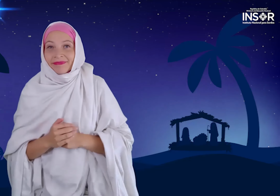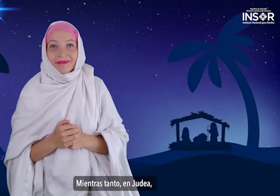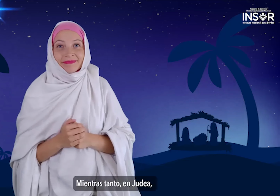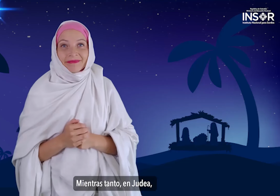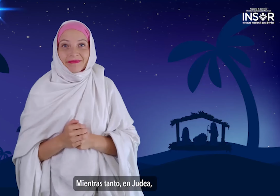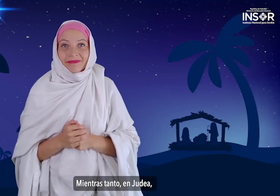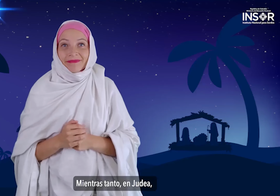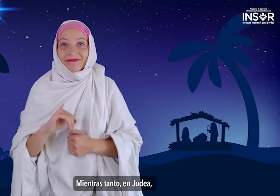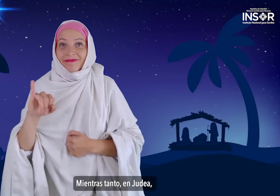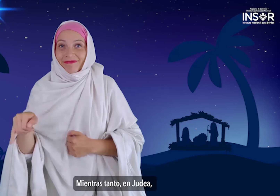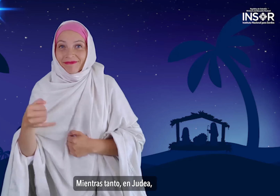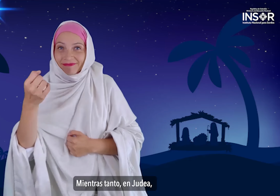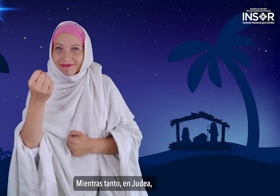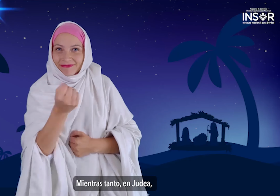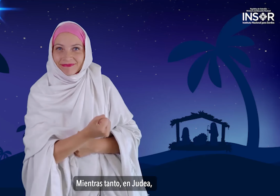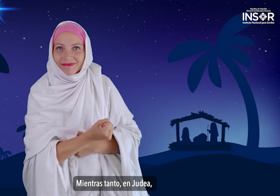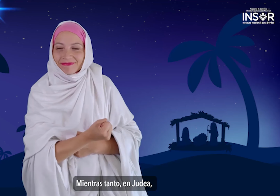Mientras tanto, en Judea.